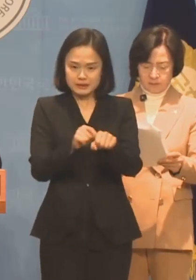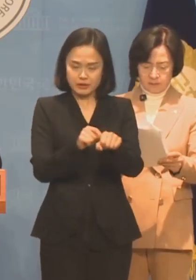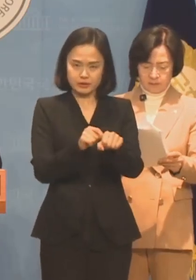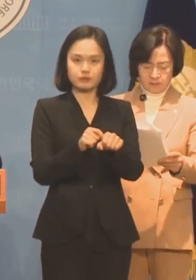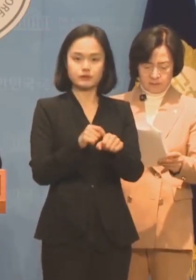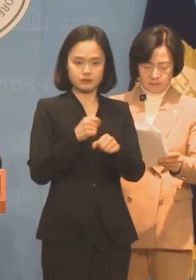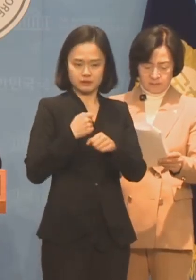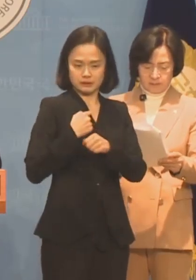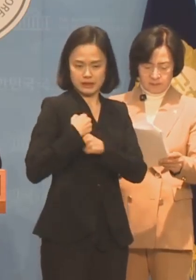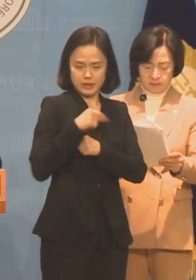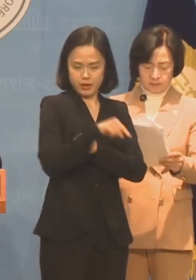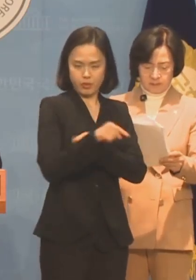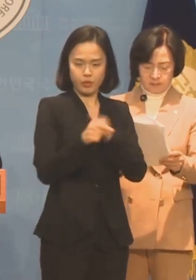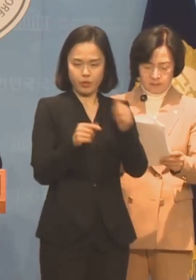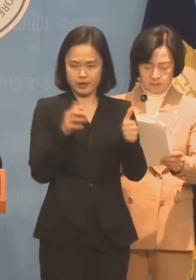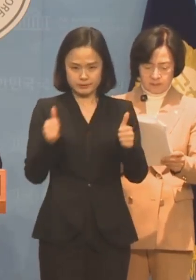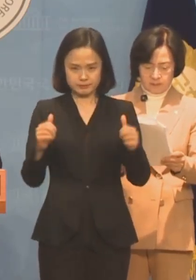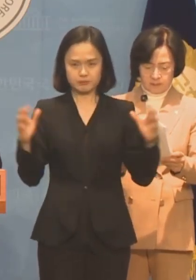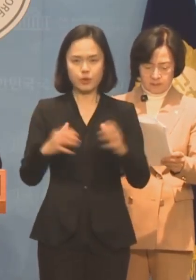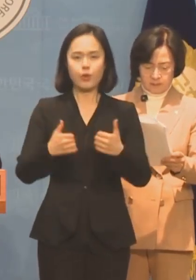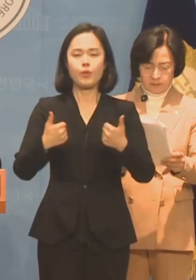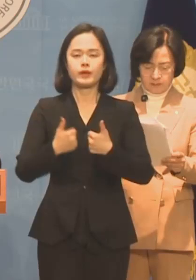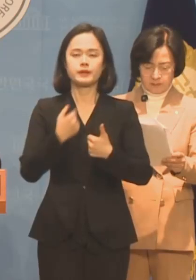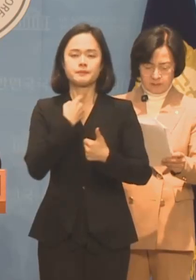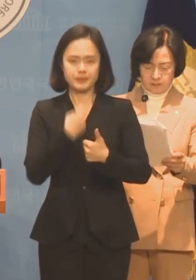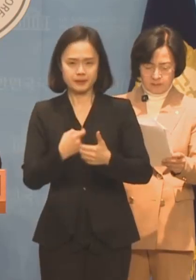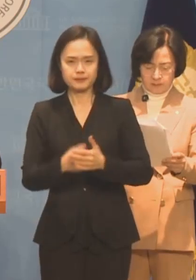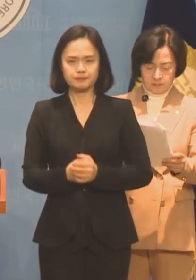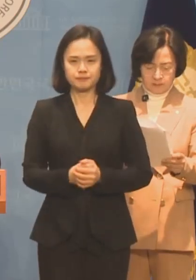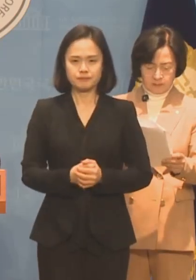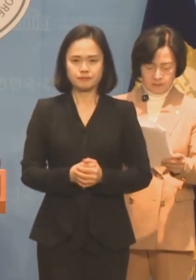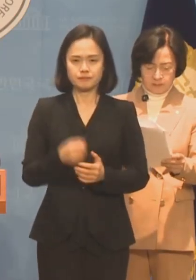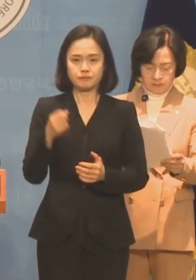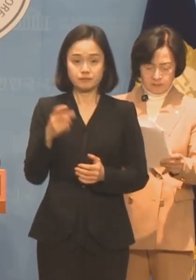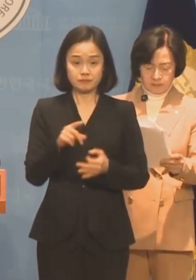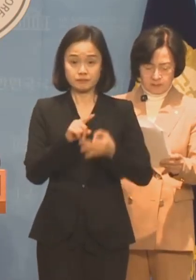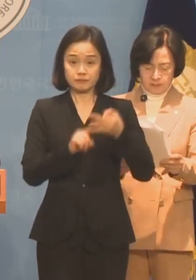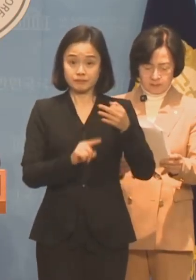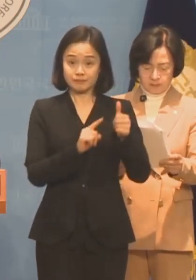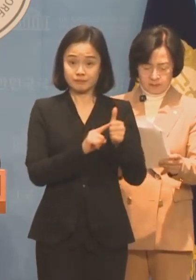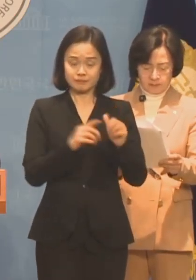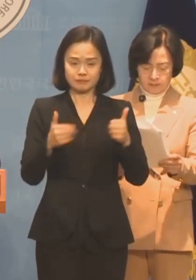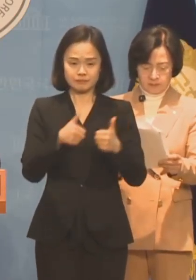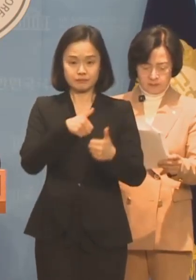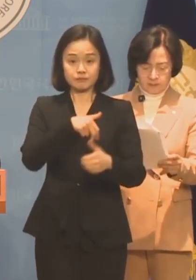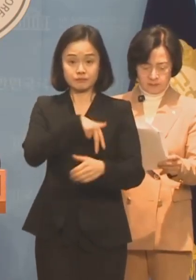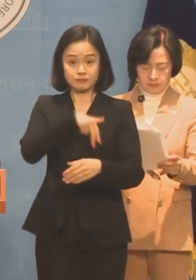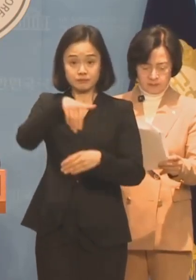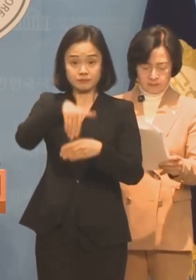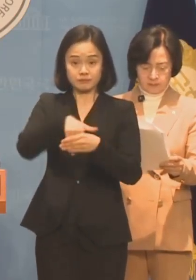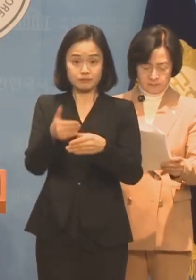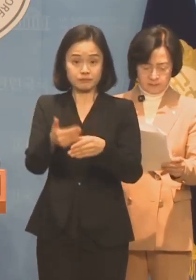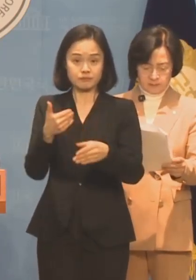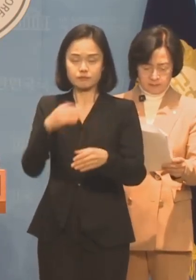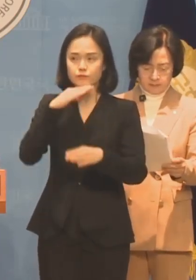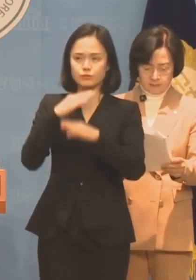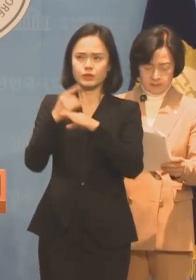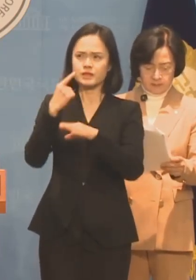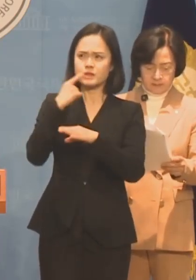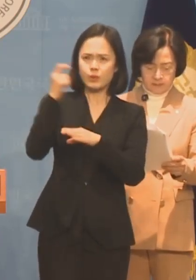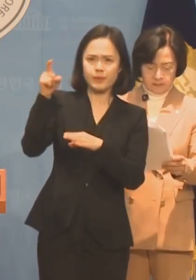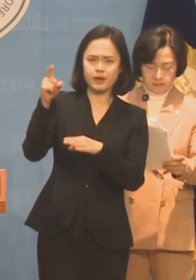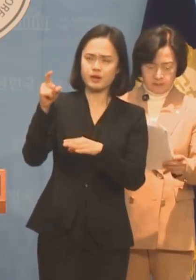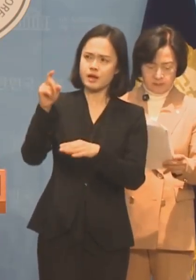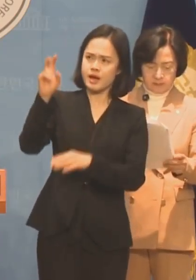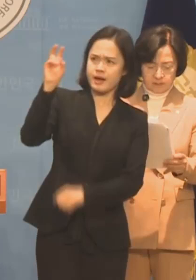확인됐으며 최혜병 사건으로 궁지에 몰린 윤석열은 총선 전 북한의 도발에 예상된다면서